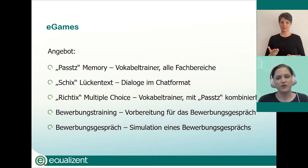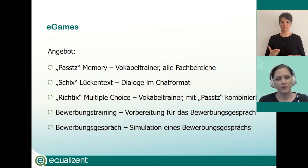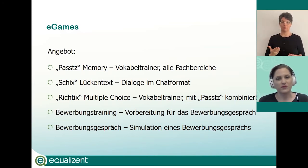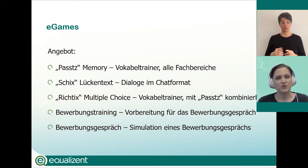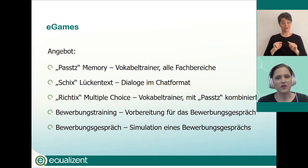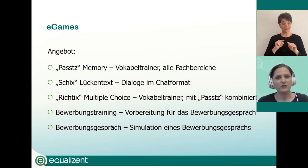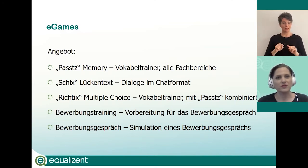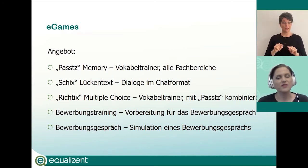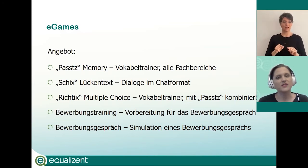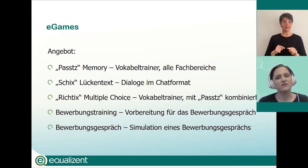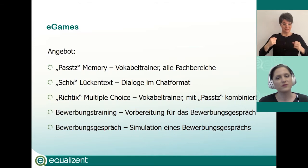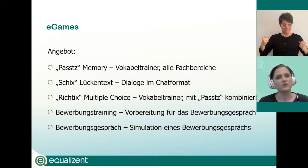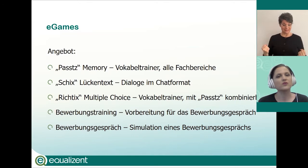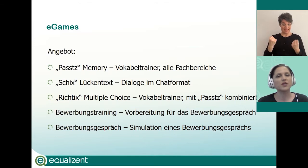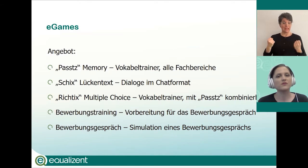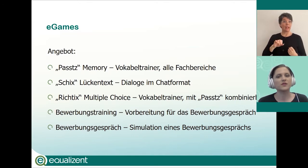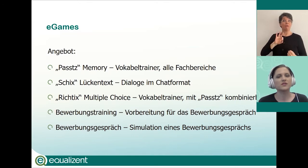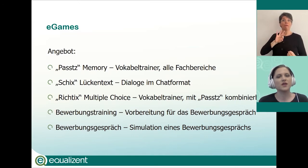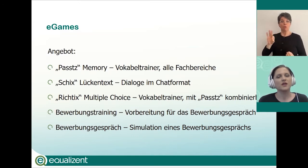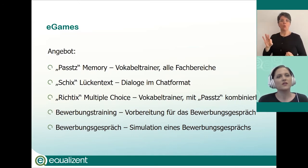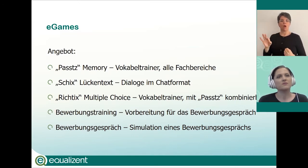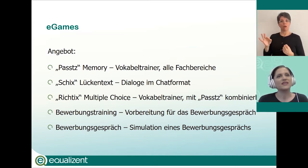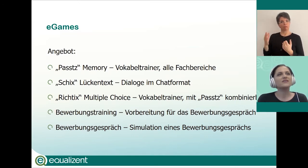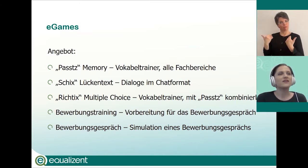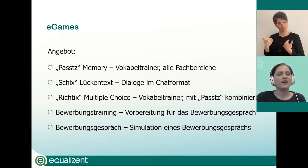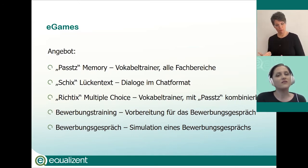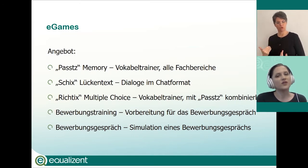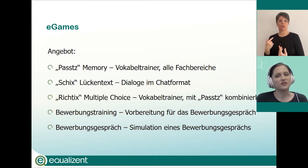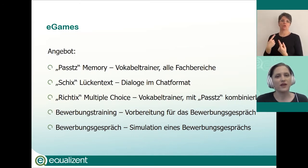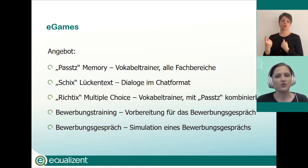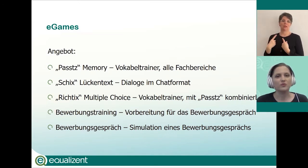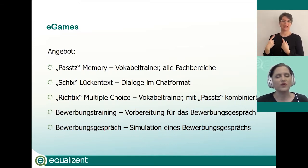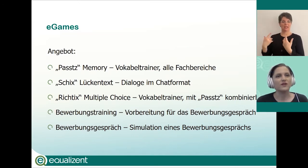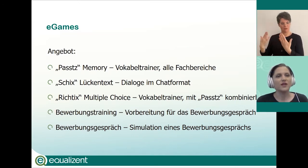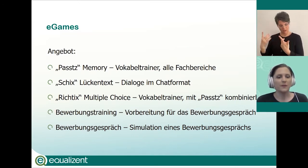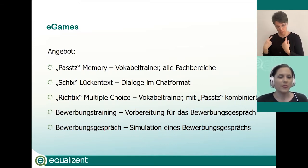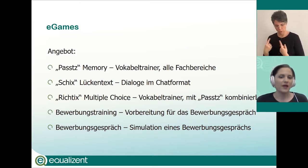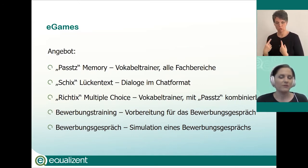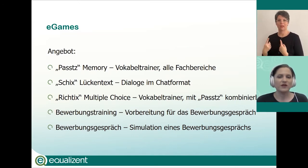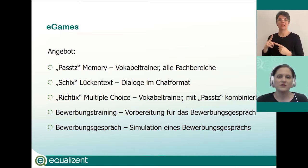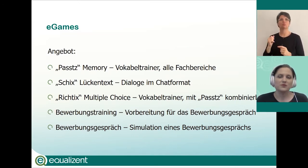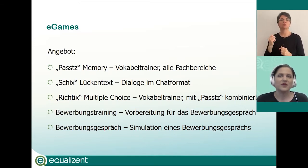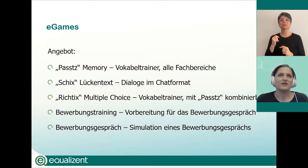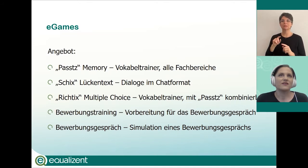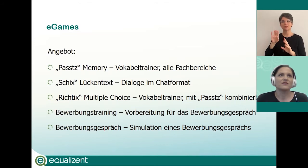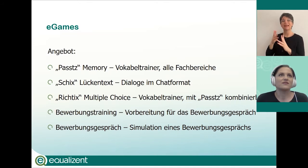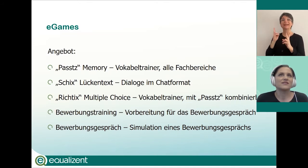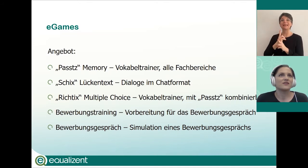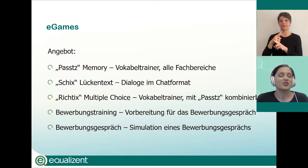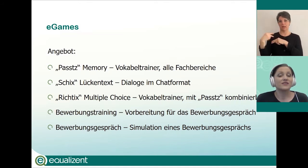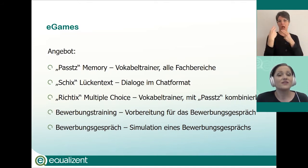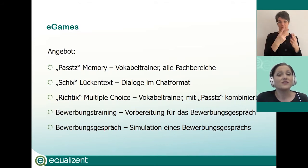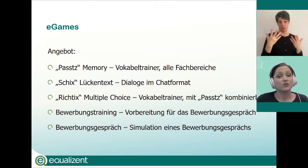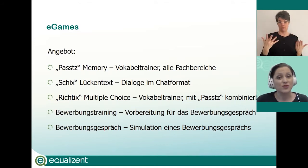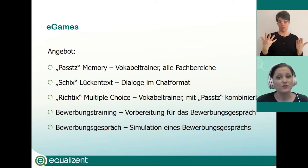für ein Bewerbungsgespräch. Und hier setzen wir den Fokus darauf, dass man richtige Antworten einübt, weil ein Bewerbungsgespräch kann eine